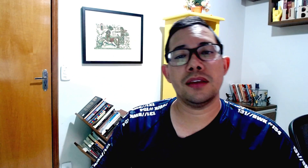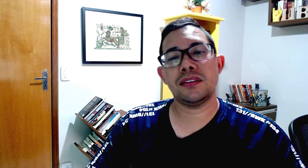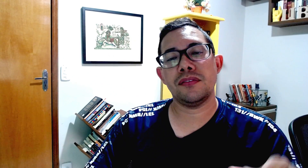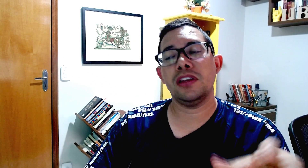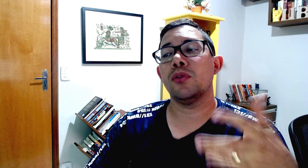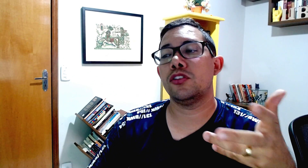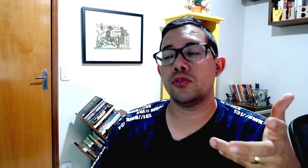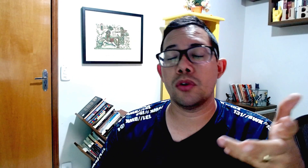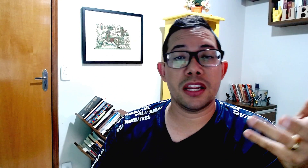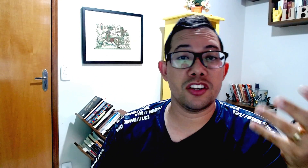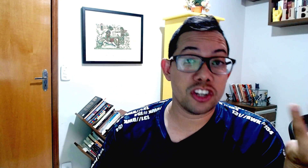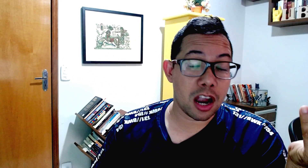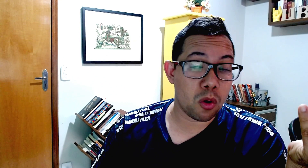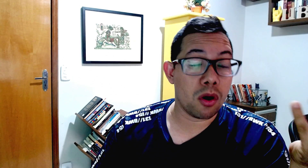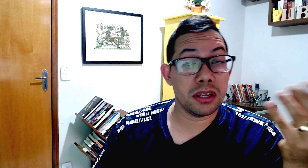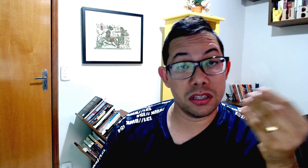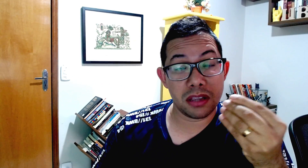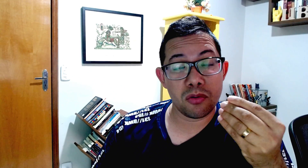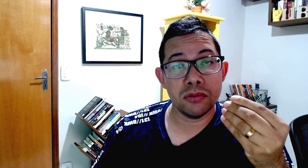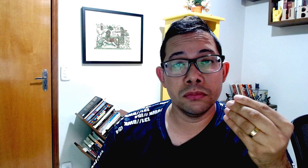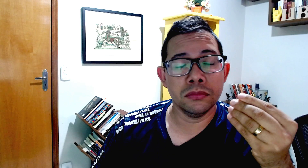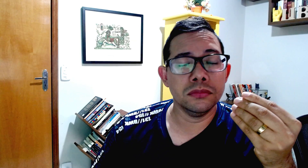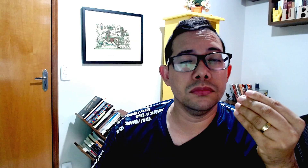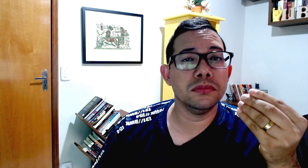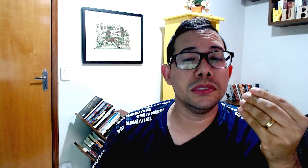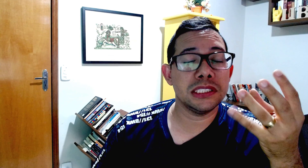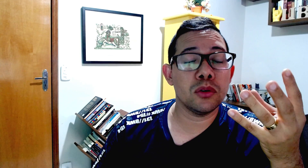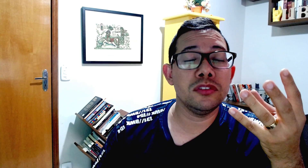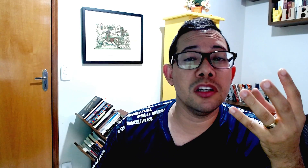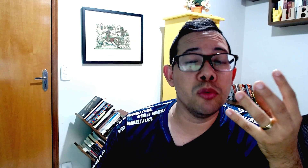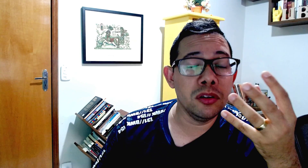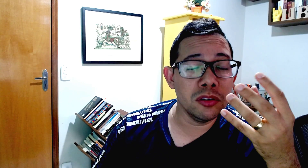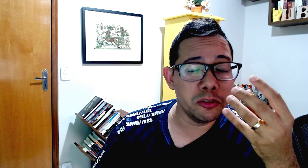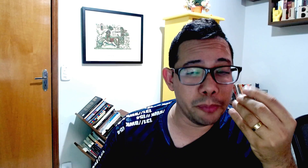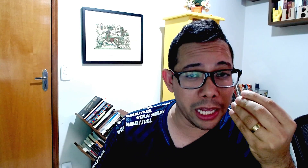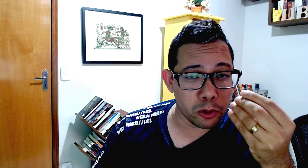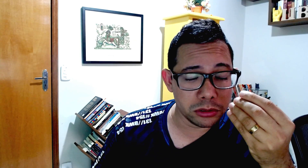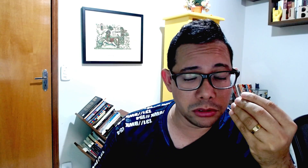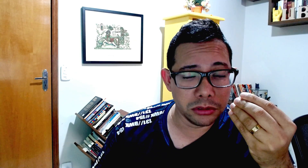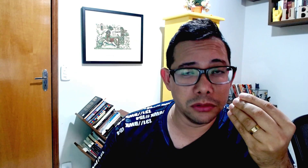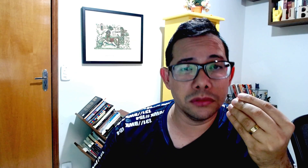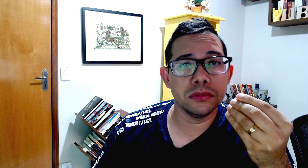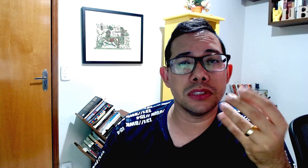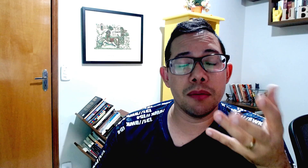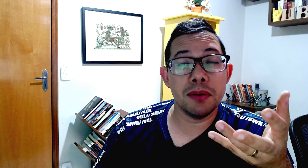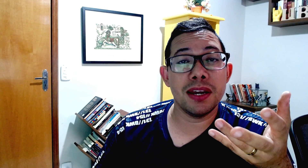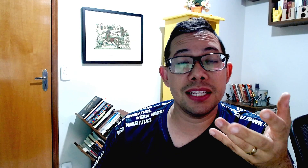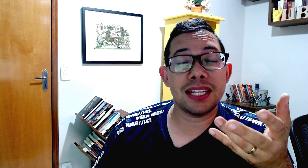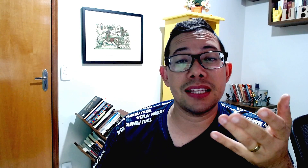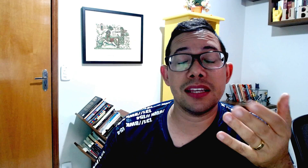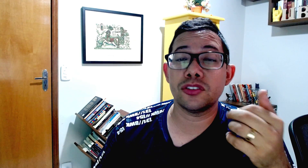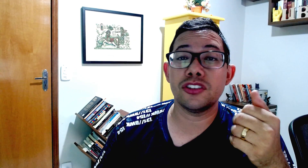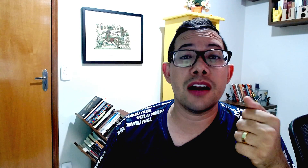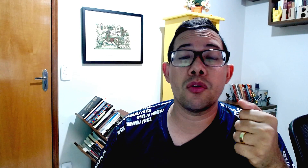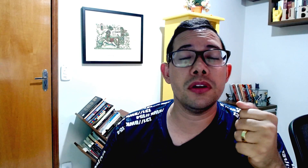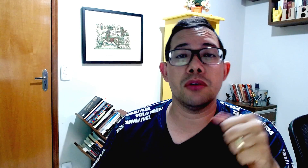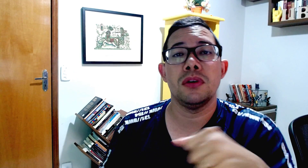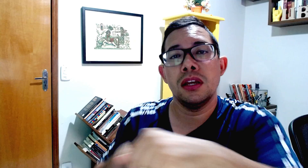você vendo a história de Jacó e Esaú, Esaú tinha muitos pelos. A Bíblia retrata isso. Jacó não. Então